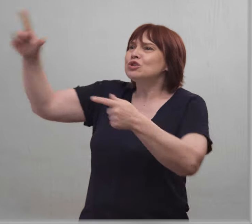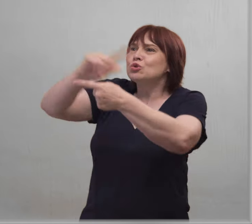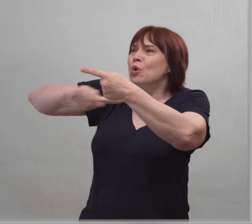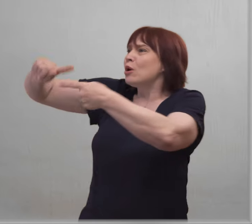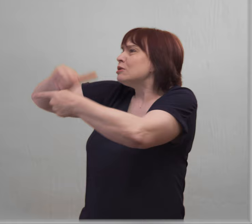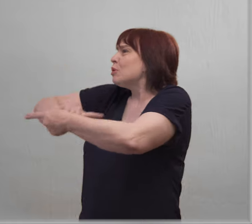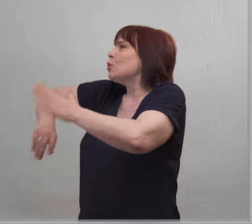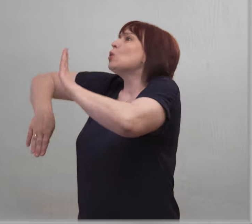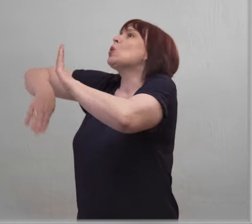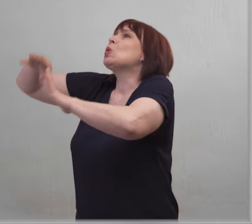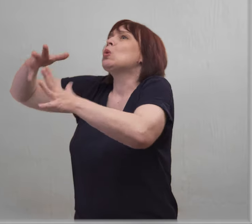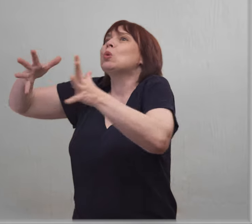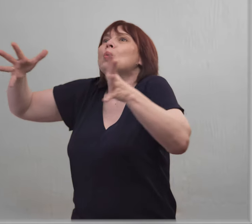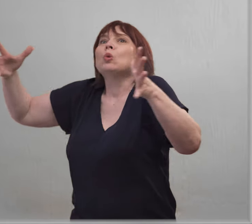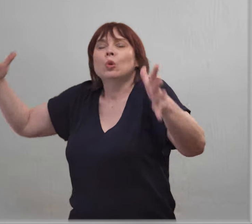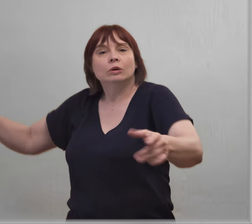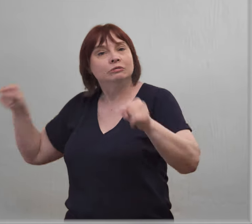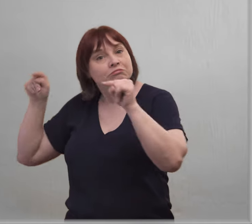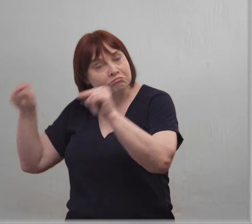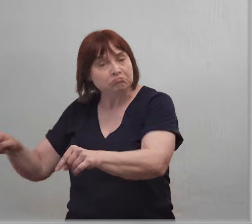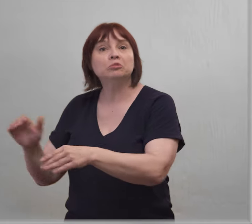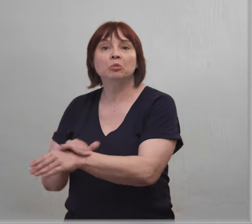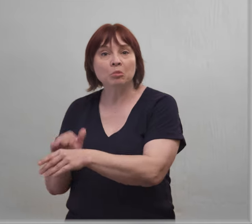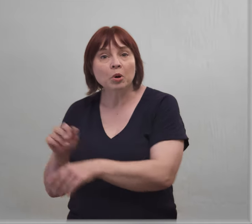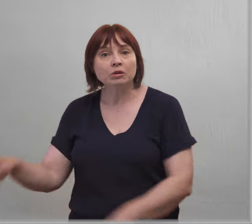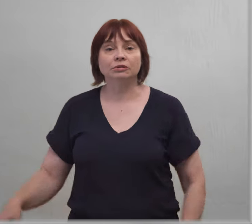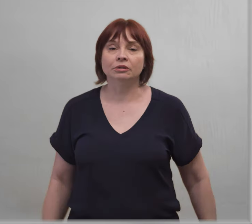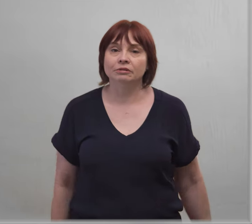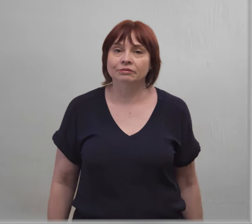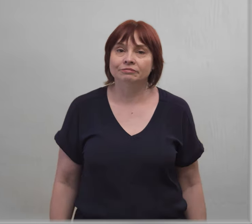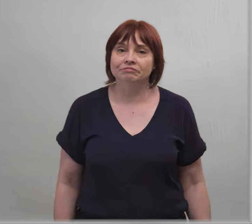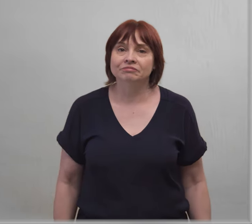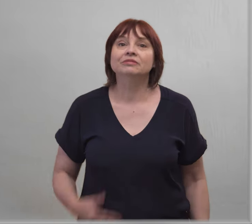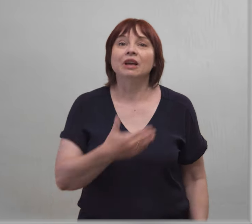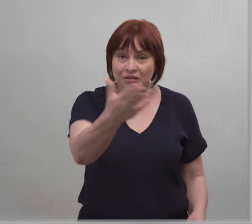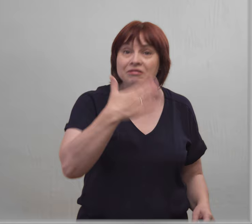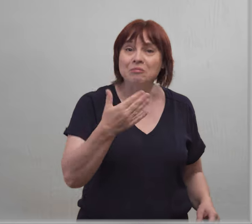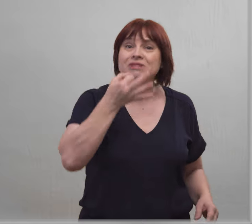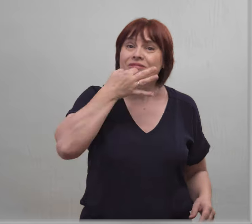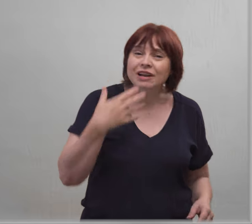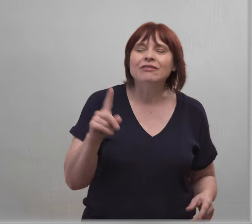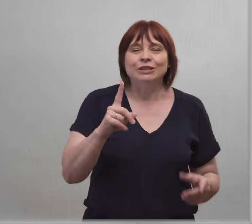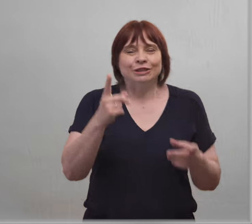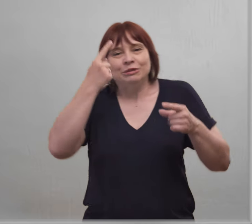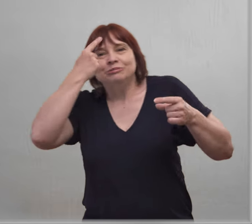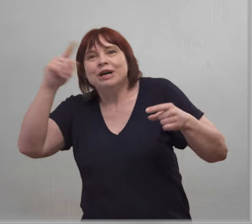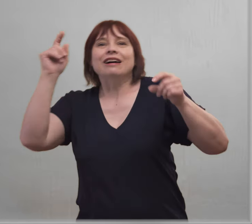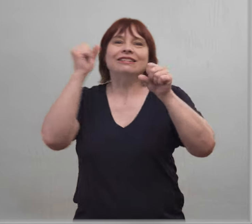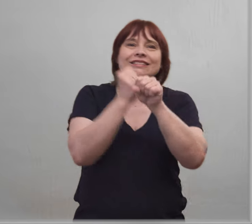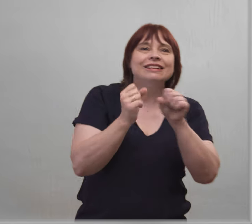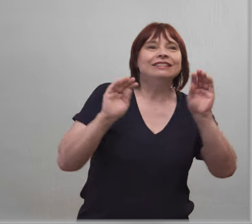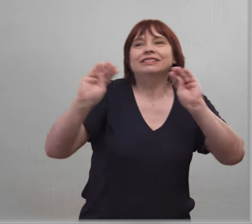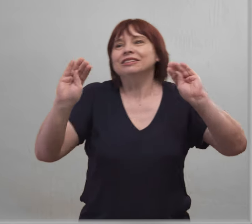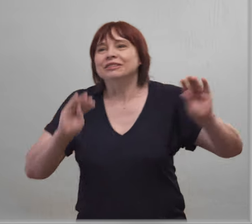преобразил. Преобразил. И мы призваны создавать. Нам нравится что-то создавать. И не просто создавать,